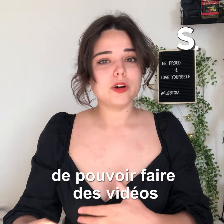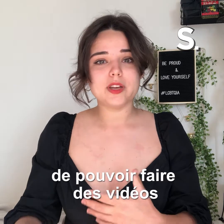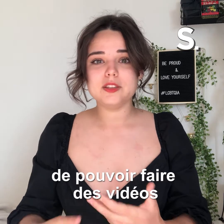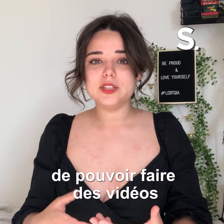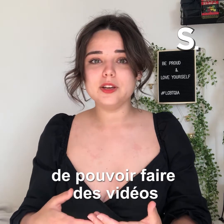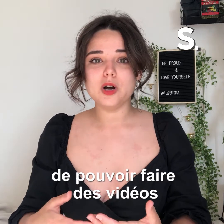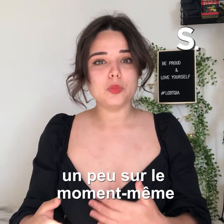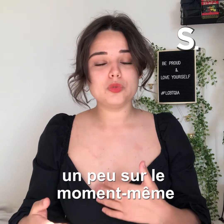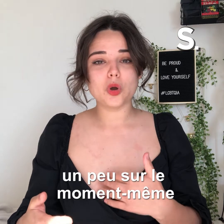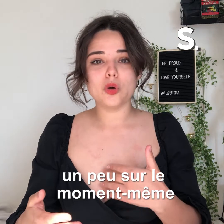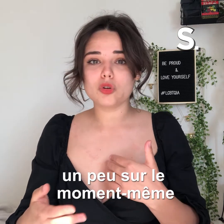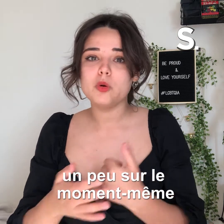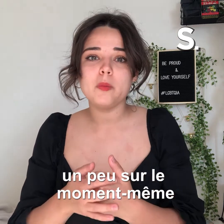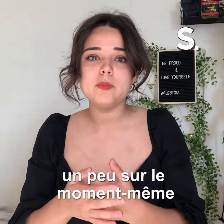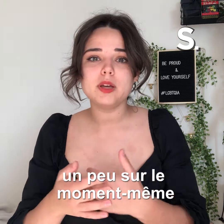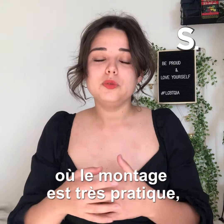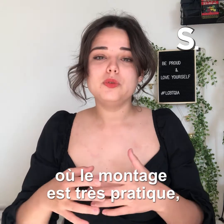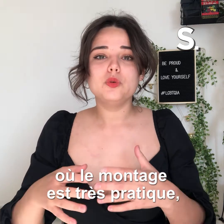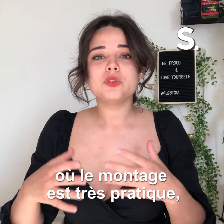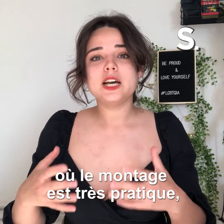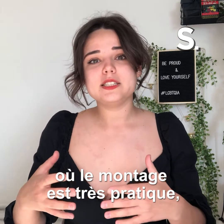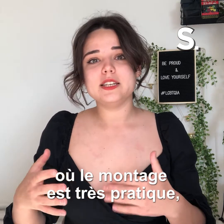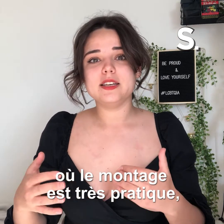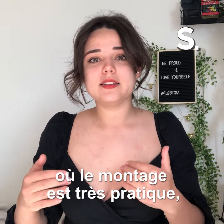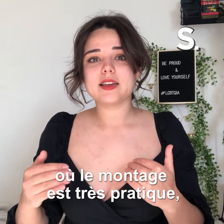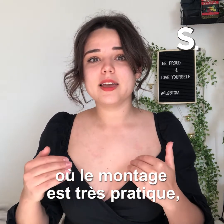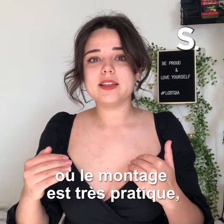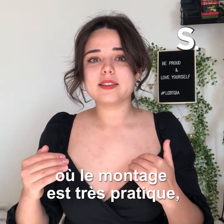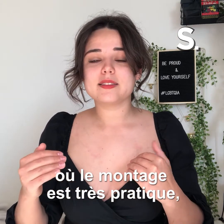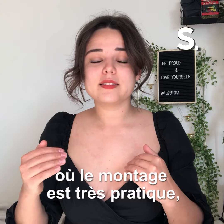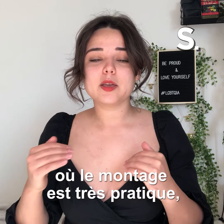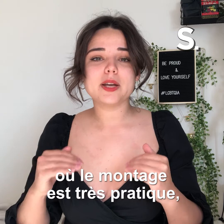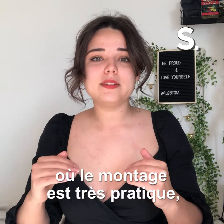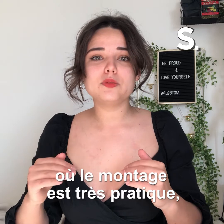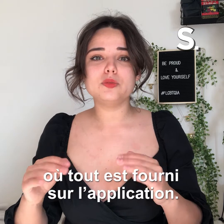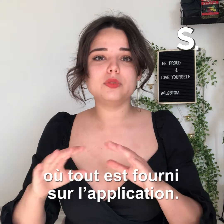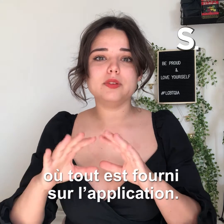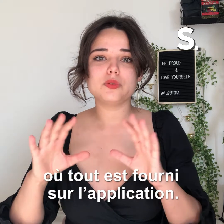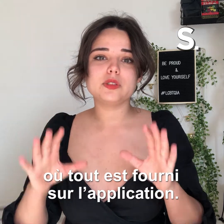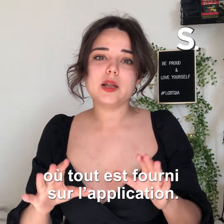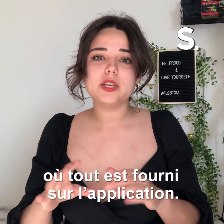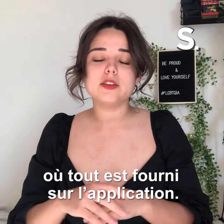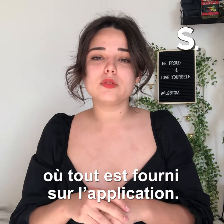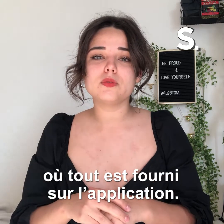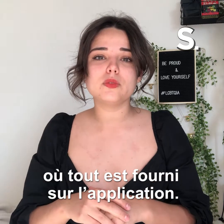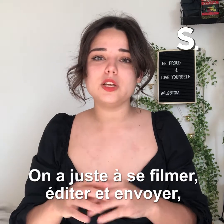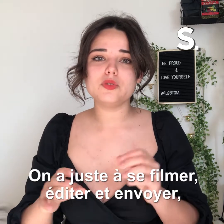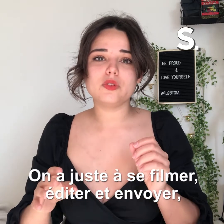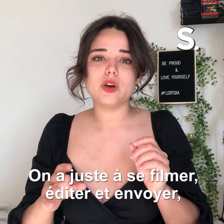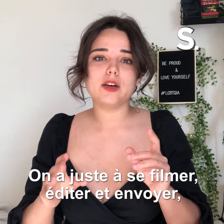pouvoir faire des vidéos un peu sur le moment même, où le montage est très pratique, où tout est fourni sur l'application, on a juste à